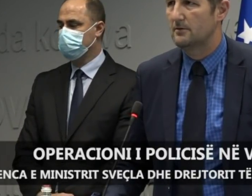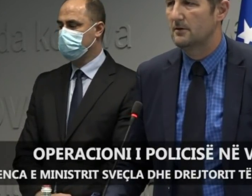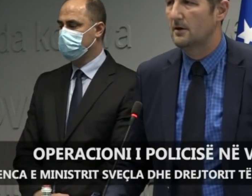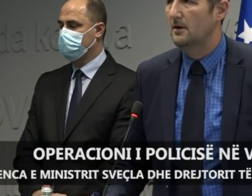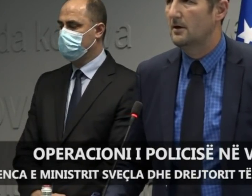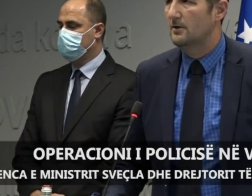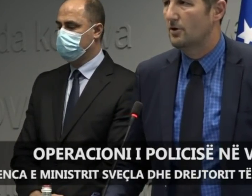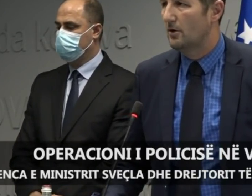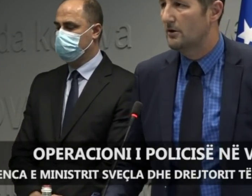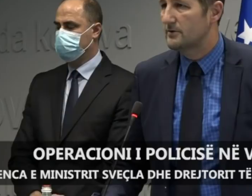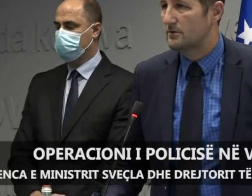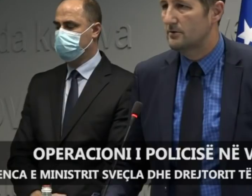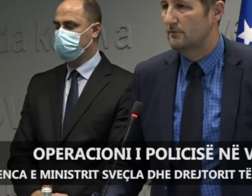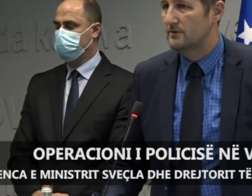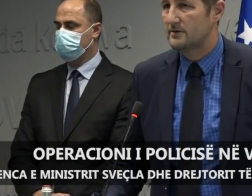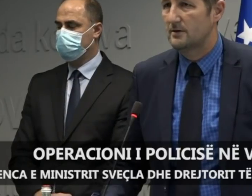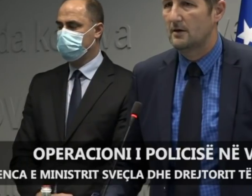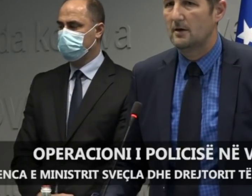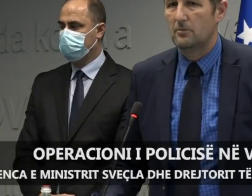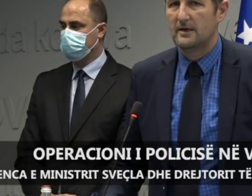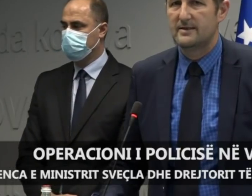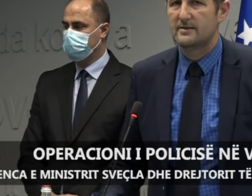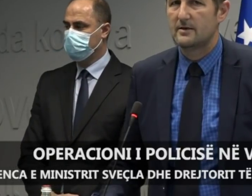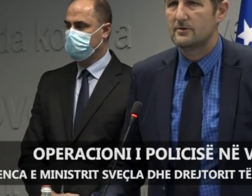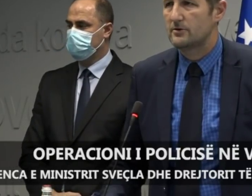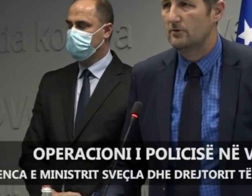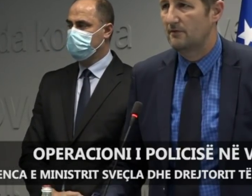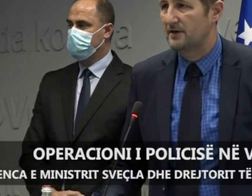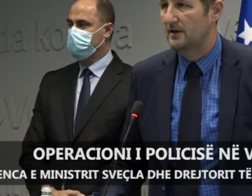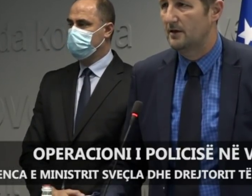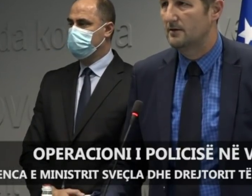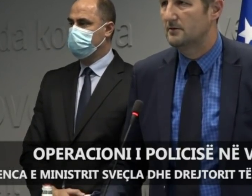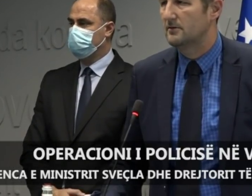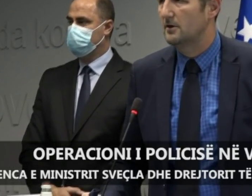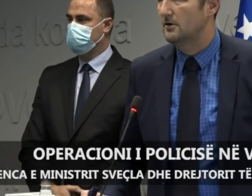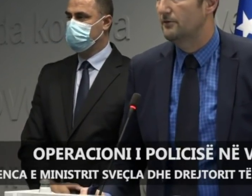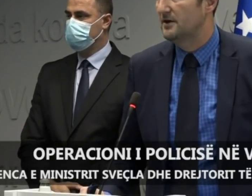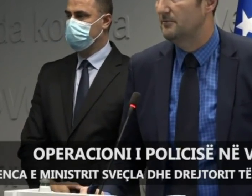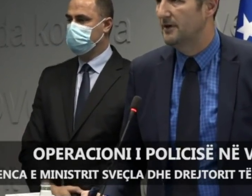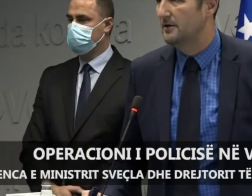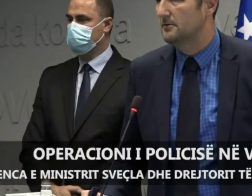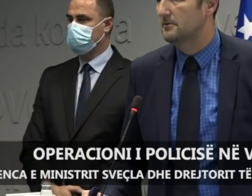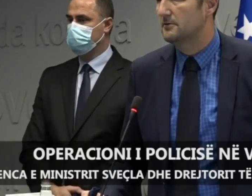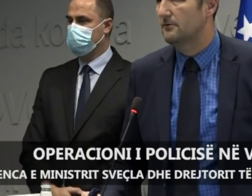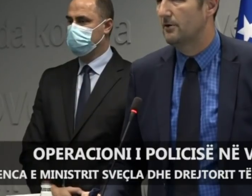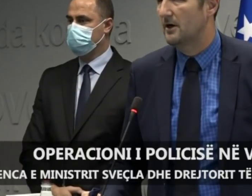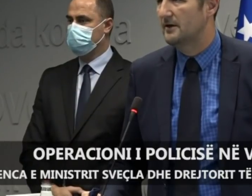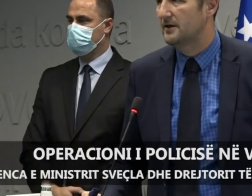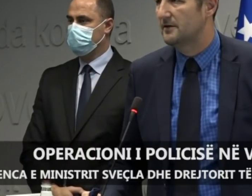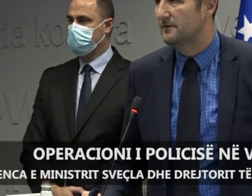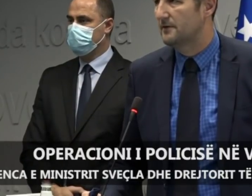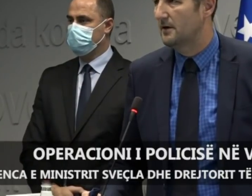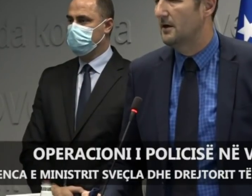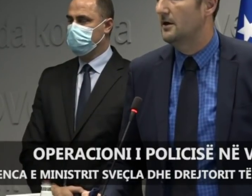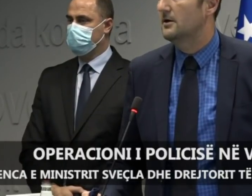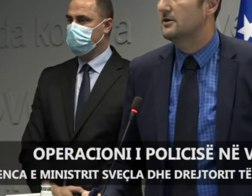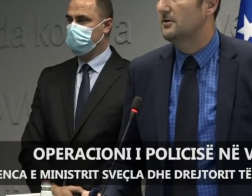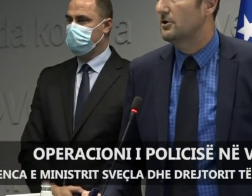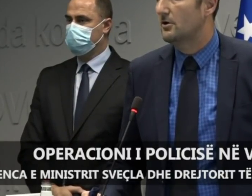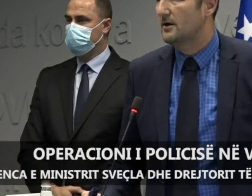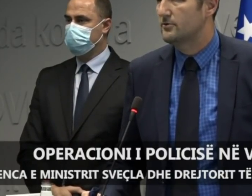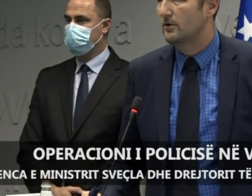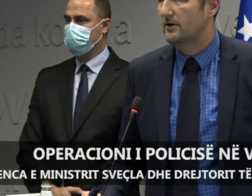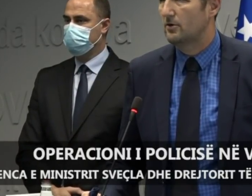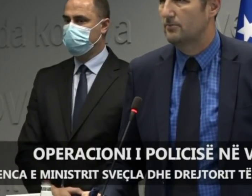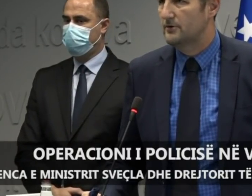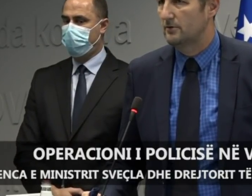të doganës të Kosovës, policisë dhe institucioneve tjera në luftimin e informalitetit, krimit